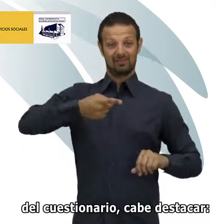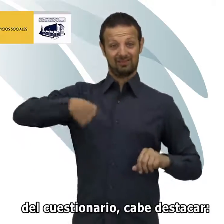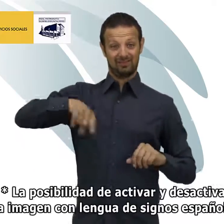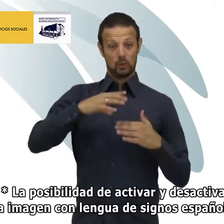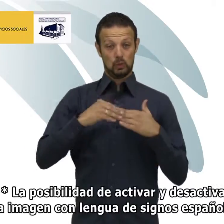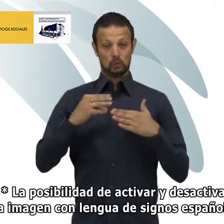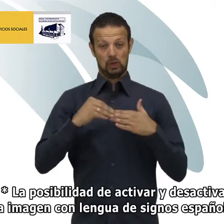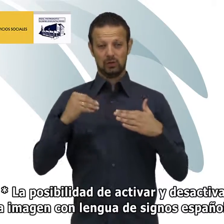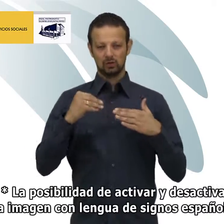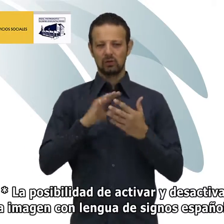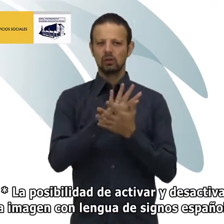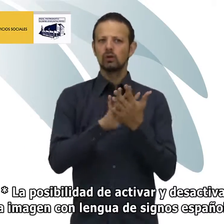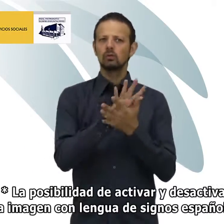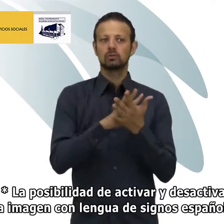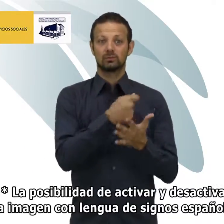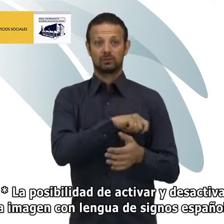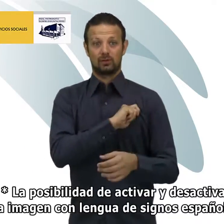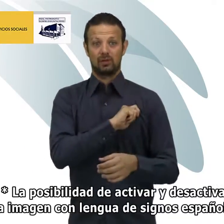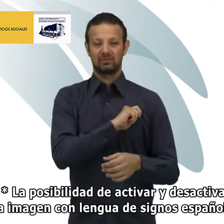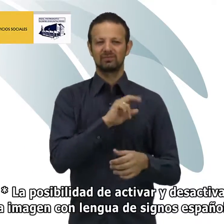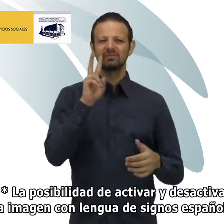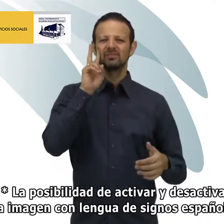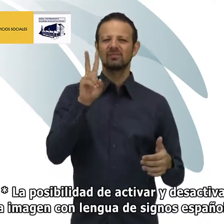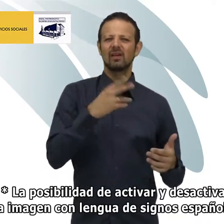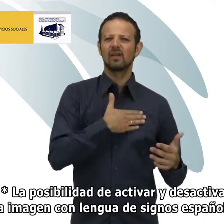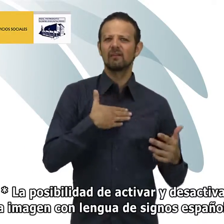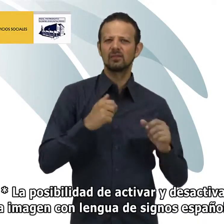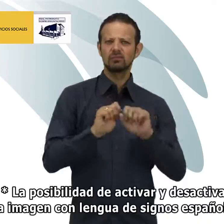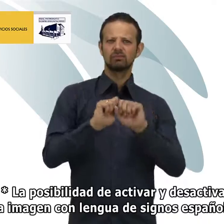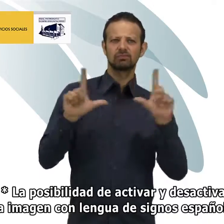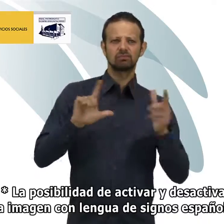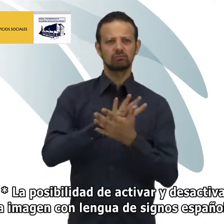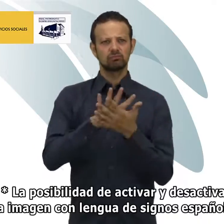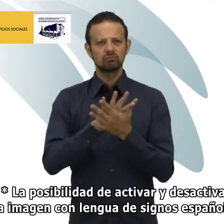la posibilidad de activar y desactivar la imagen con lengua de signos española.